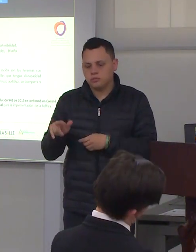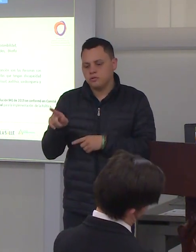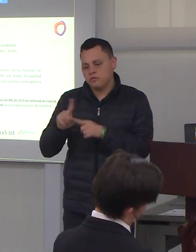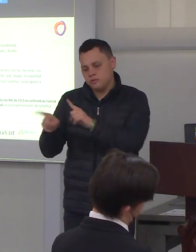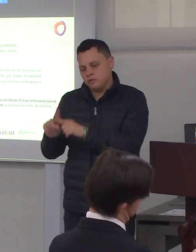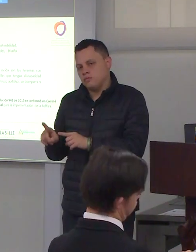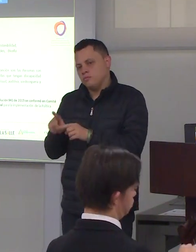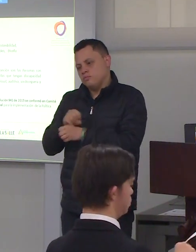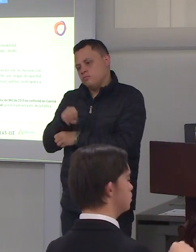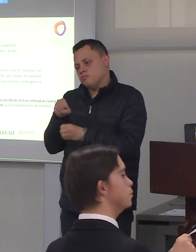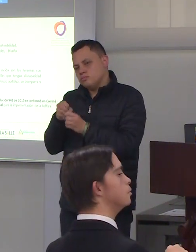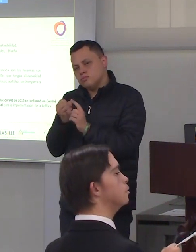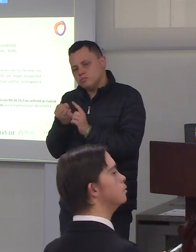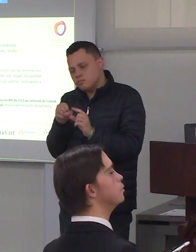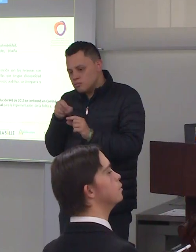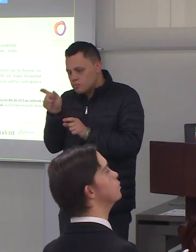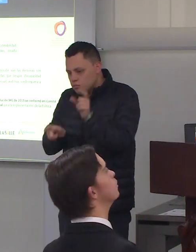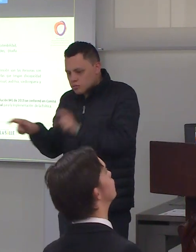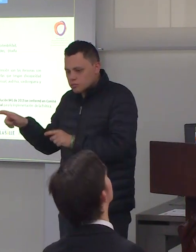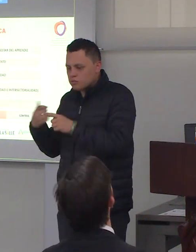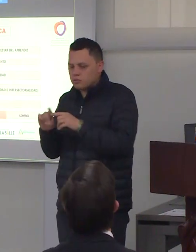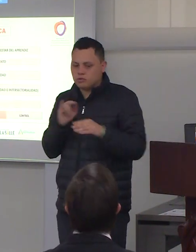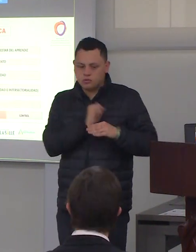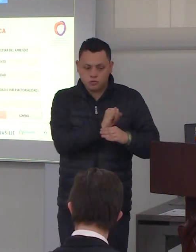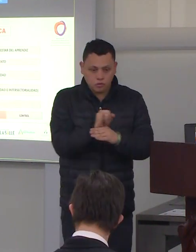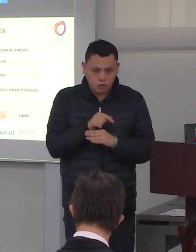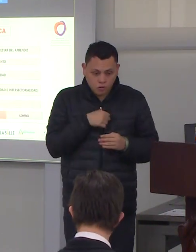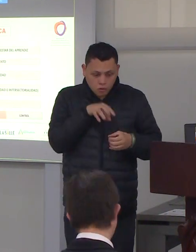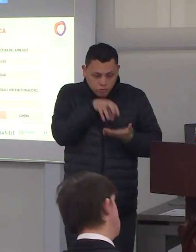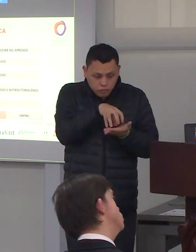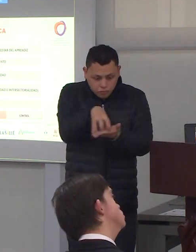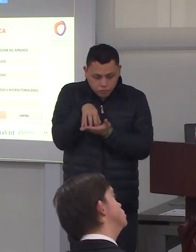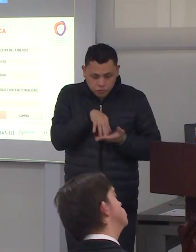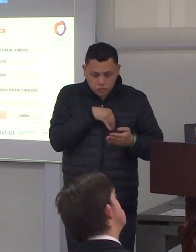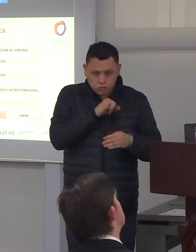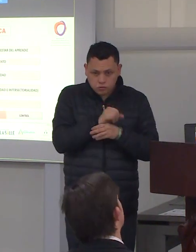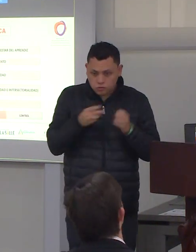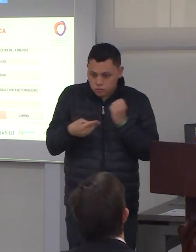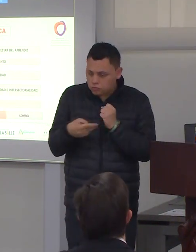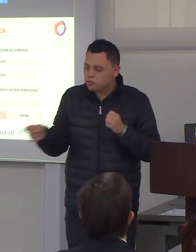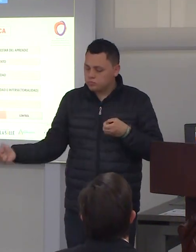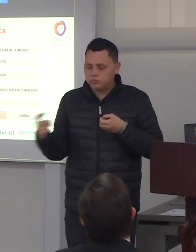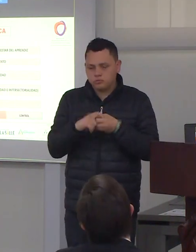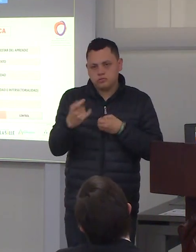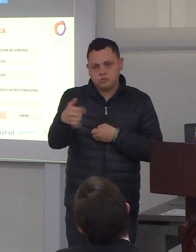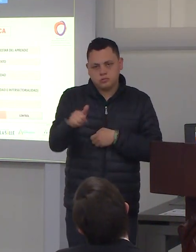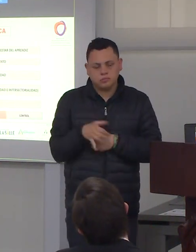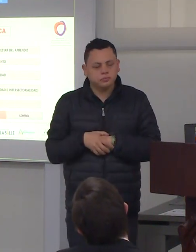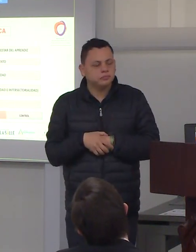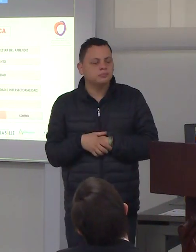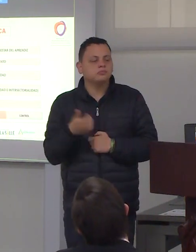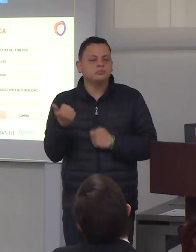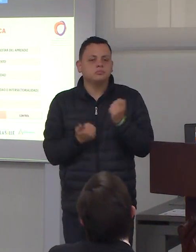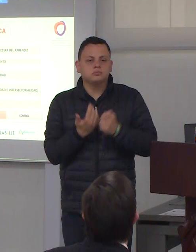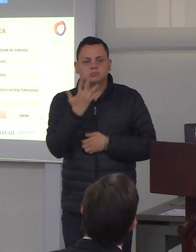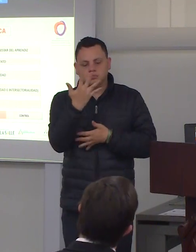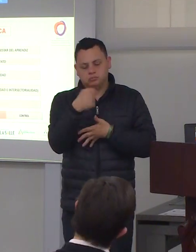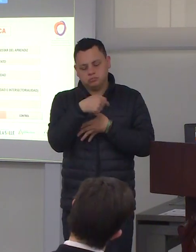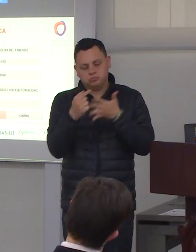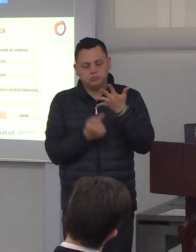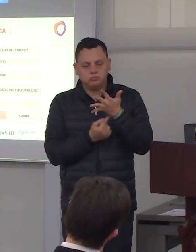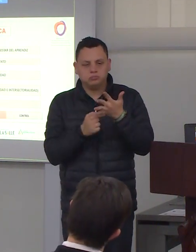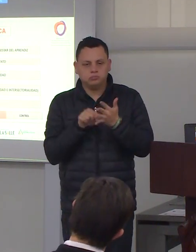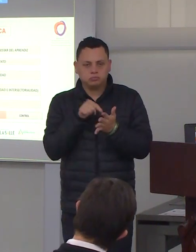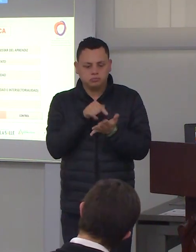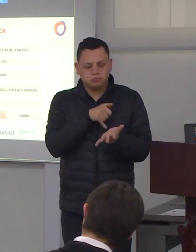distintas áreas de la antigua. La política tiene cinco ejes que abarca como